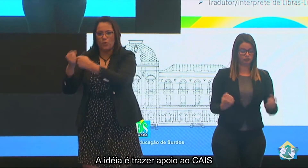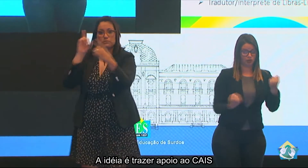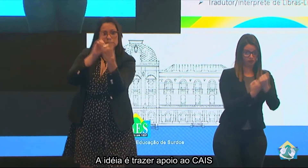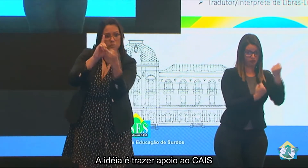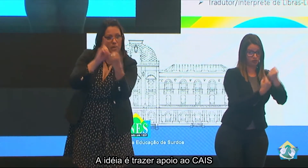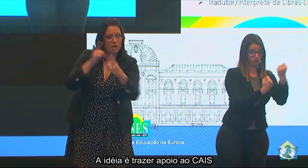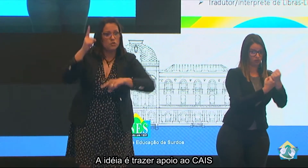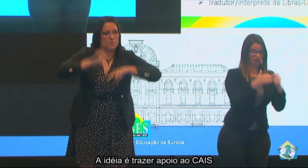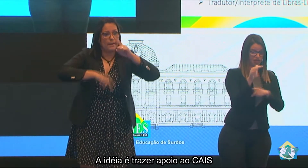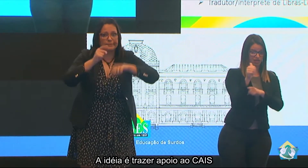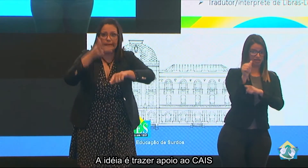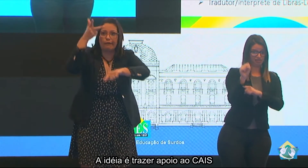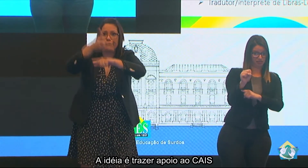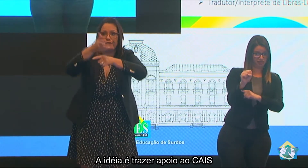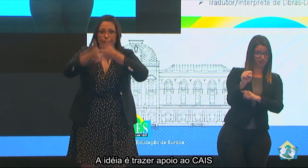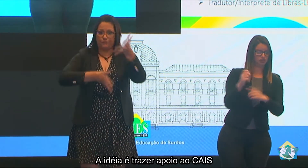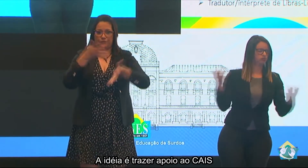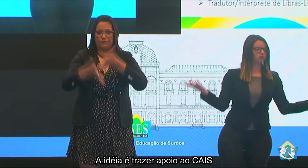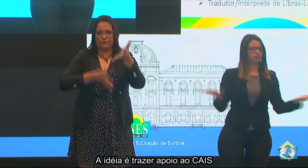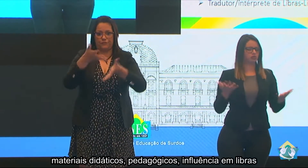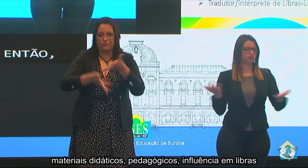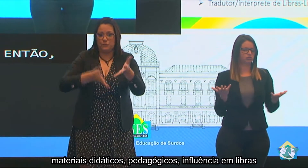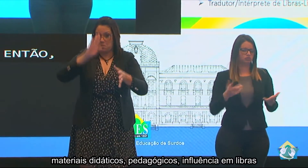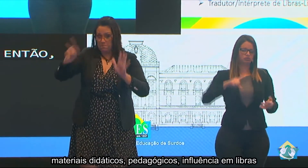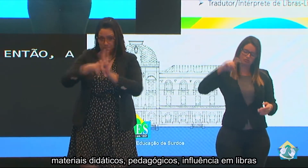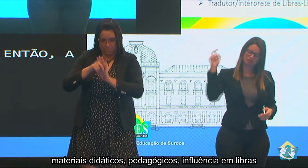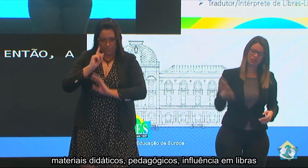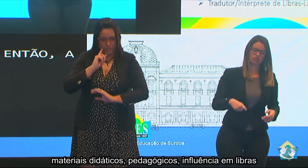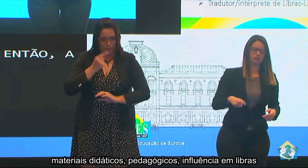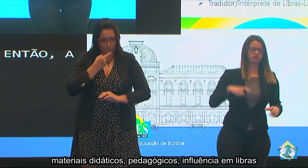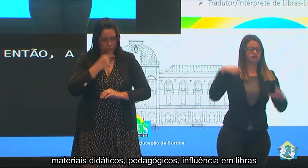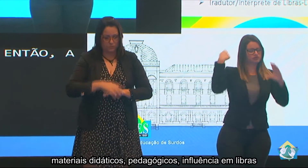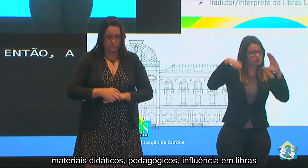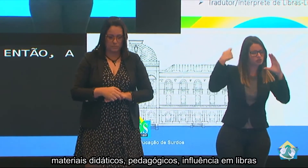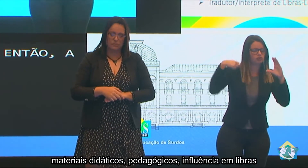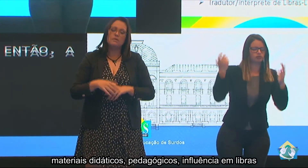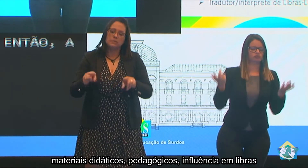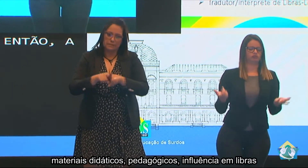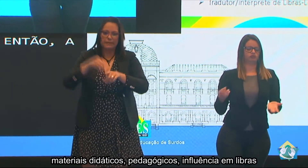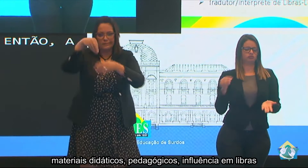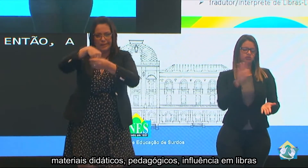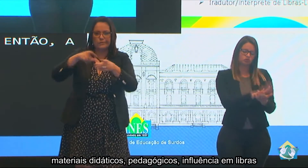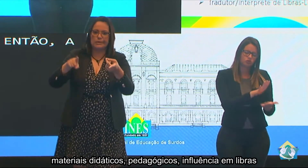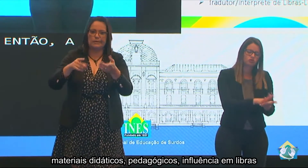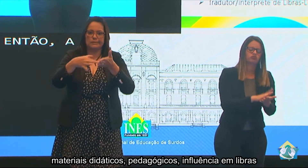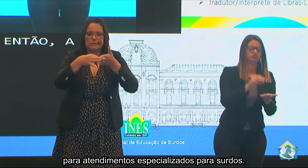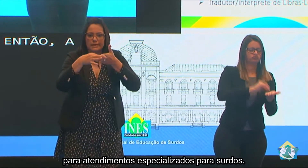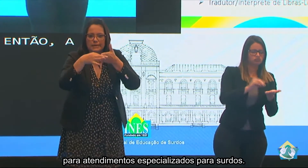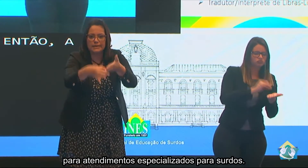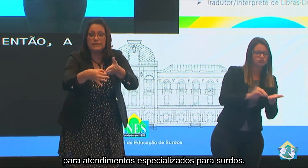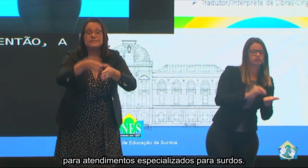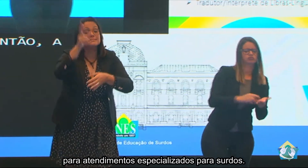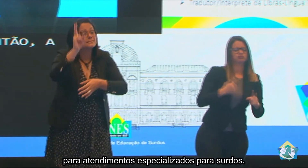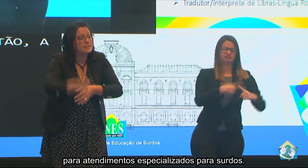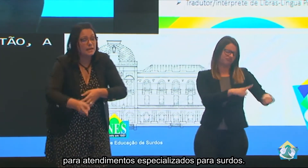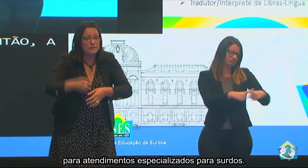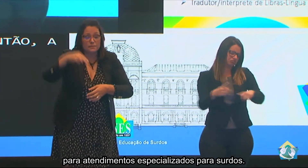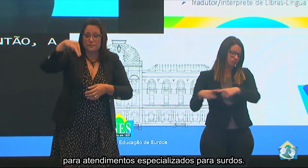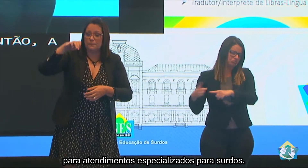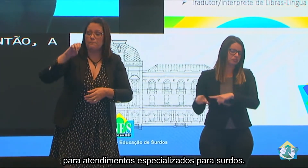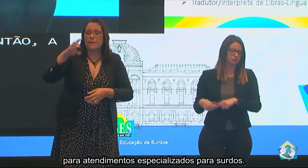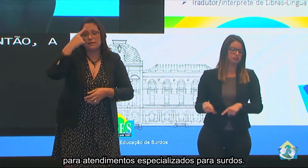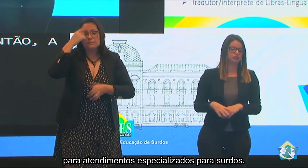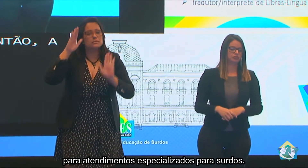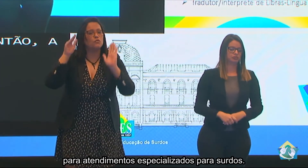a ideia é trazer apoio ao CAIS em materiais didático-pedagógicos, influência em Libras, para atendimento